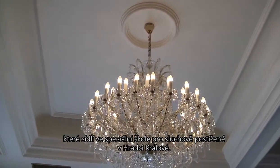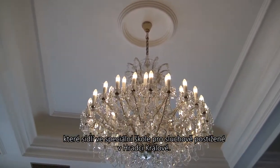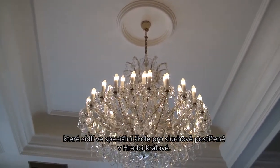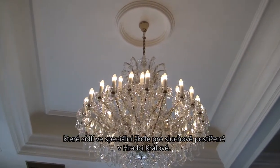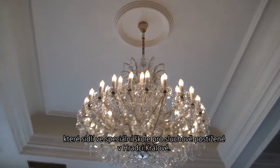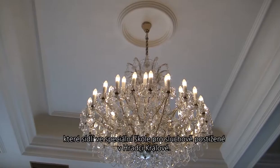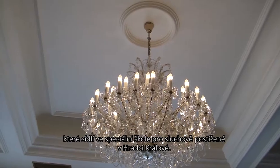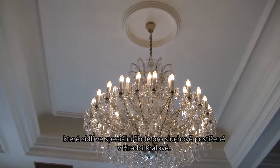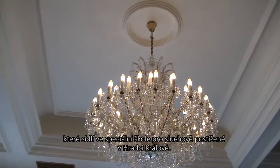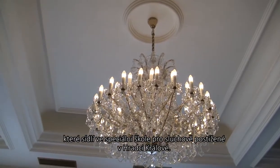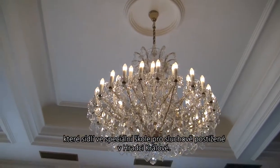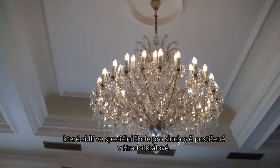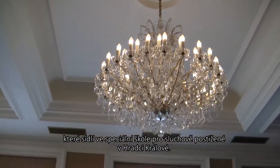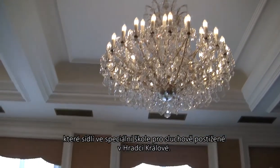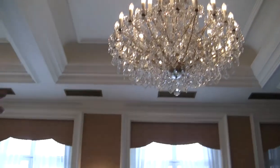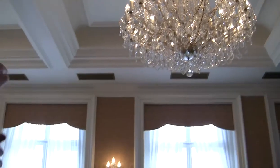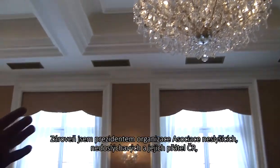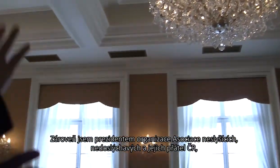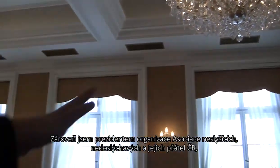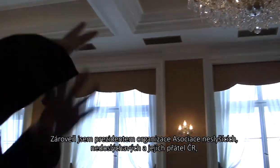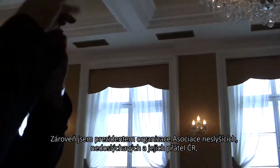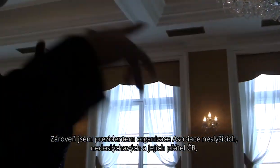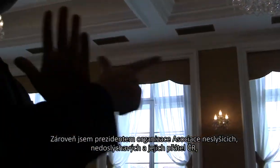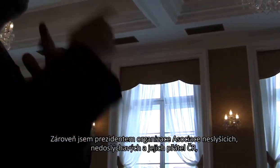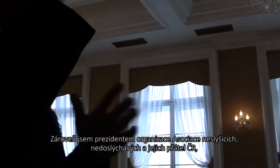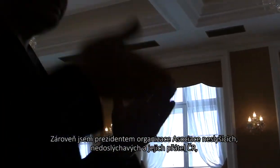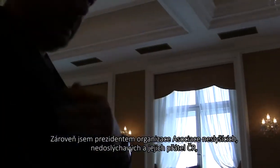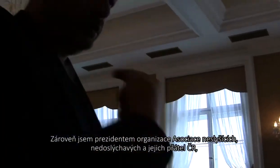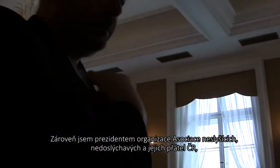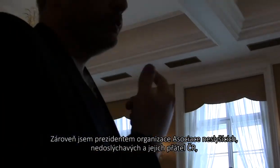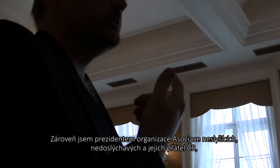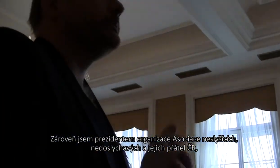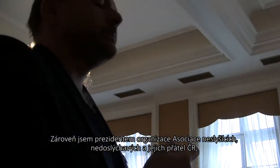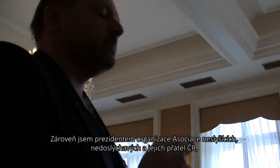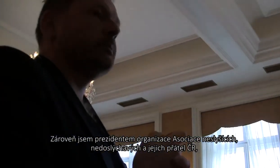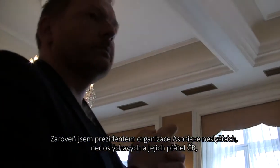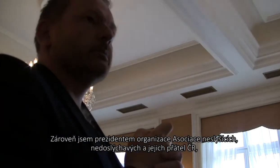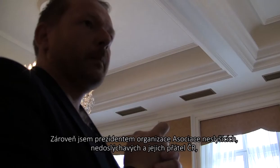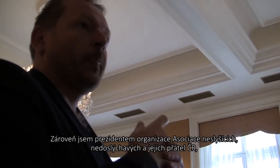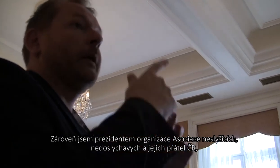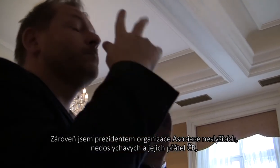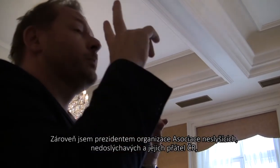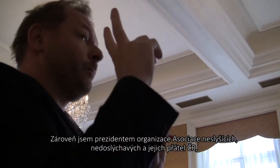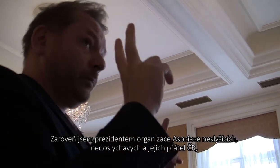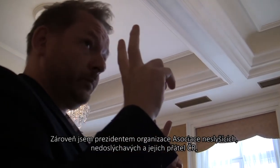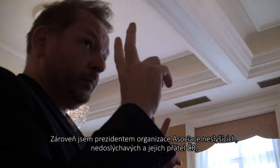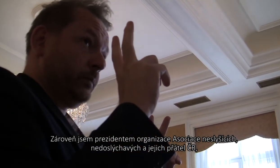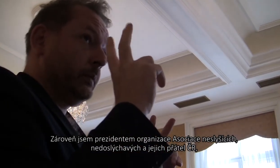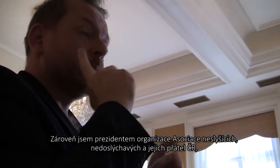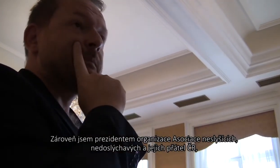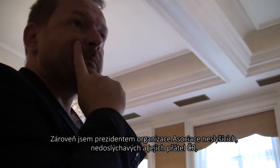speciální škole pro sluchově postižené v Hradci Králové. Zároveň jsem prezidentem Asociace organizací